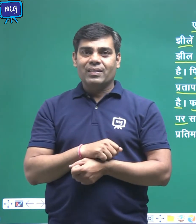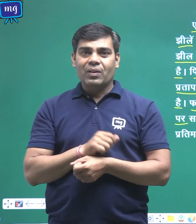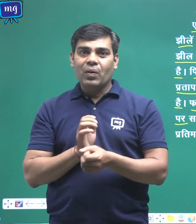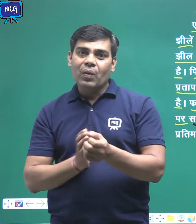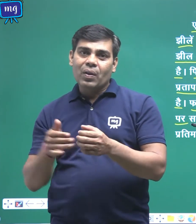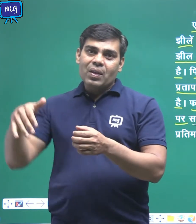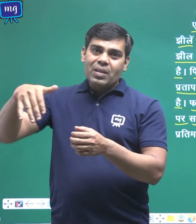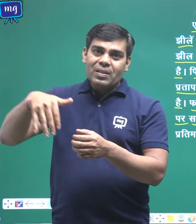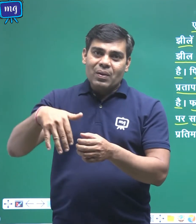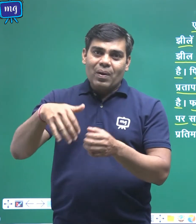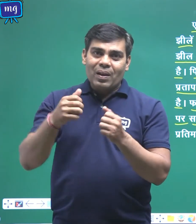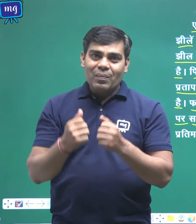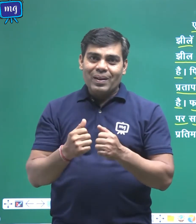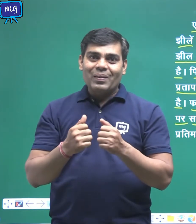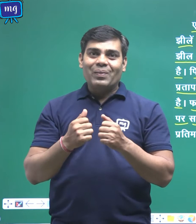सवार